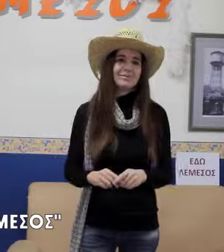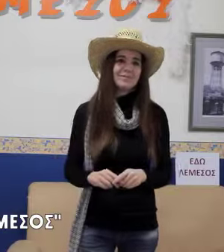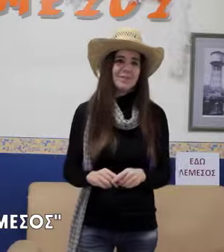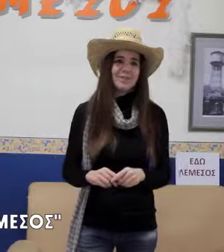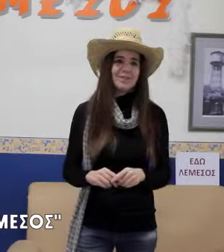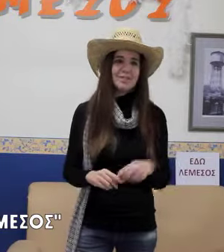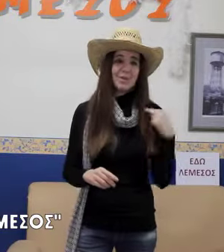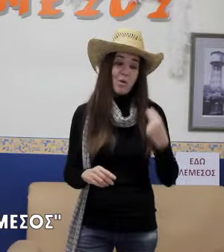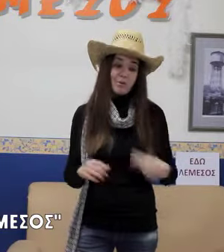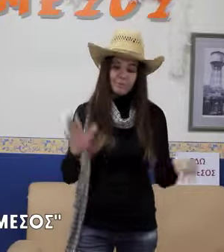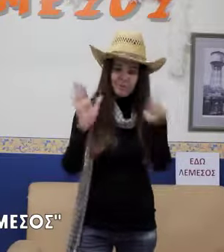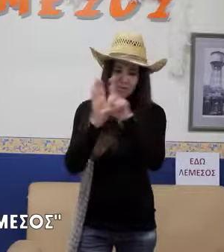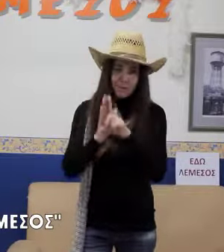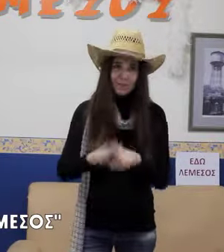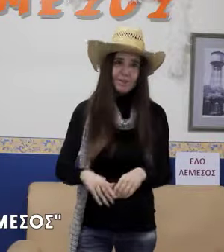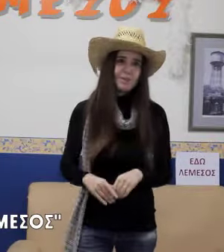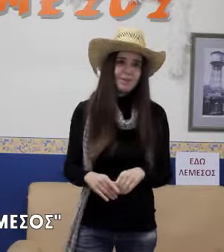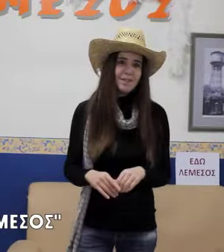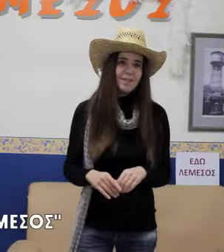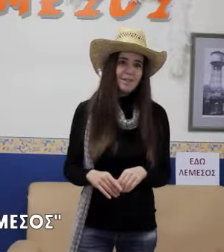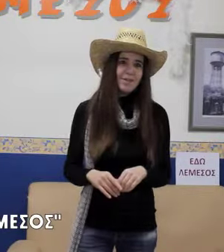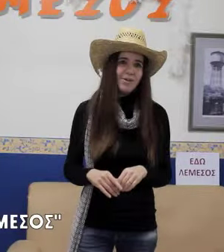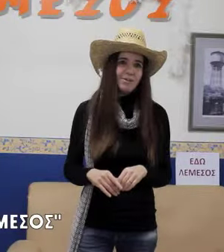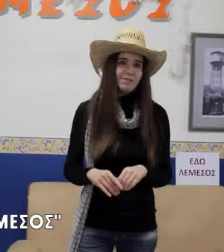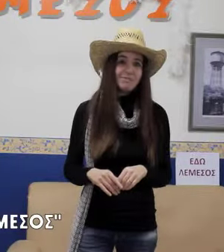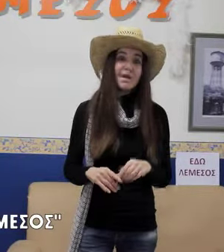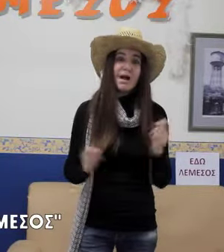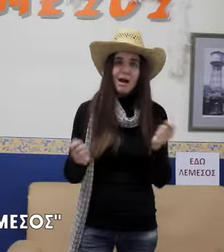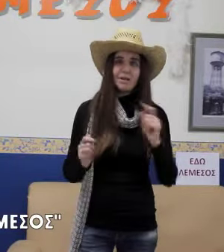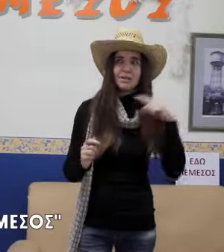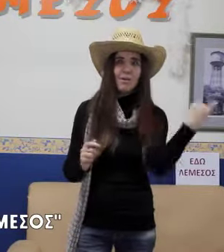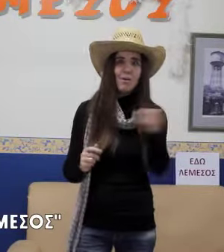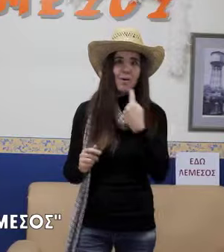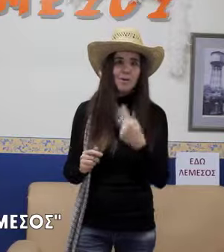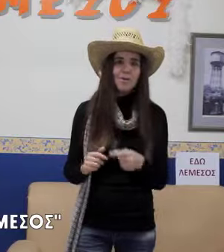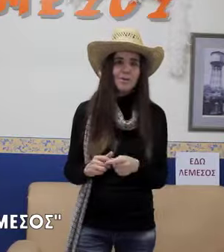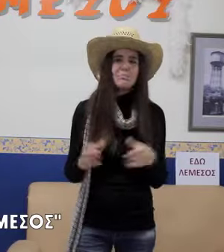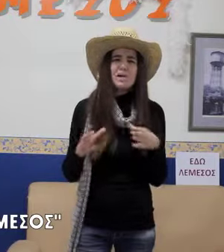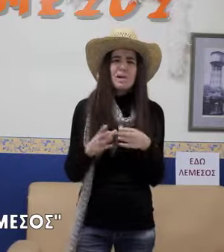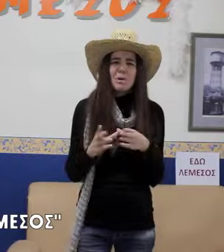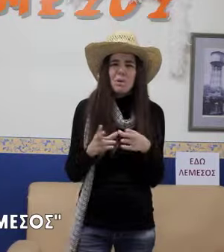Ο Δήμος Λεμεσού καλεί όλους, μικρούς και